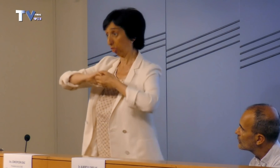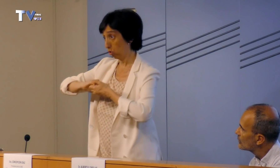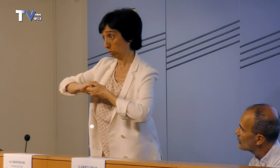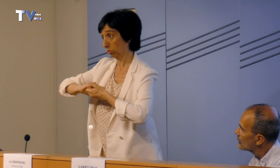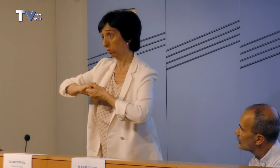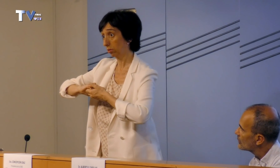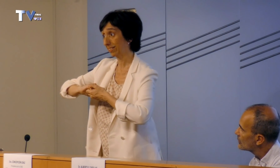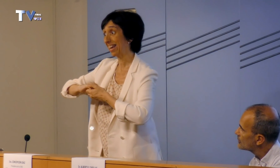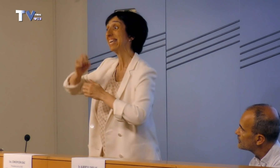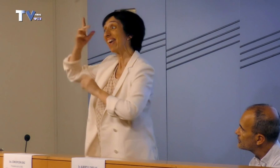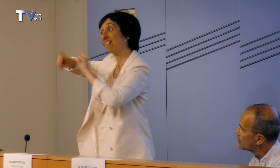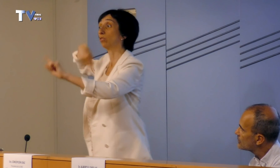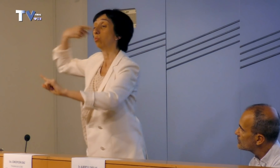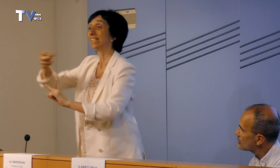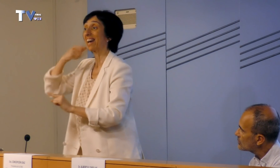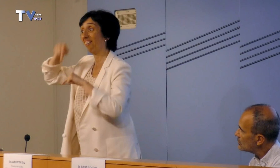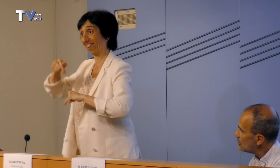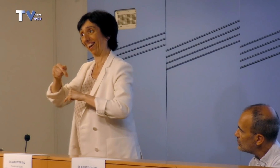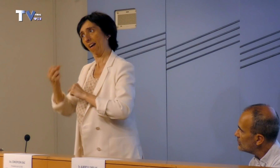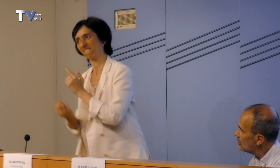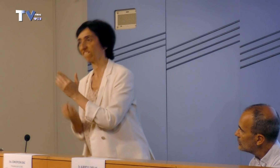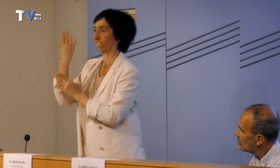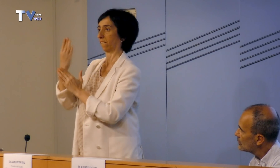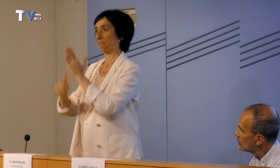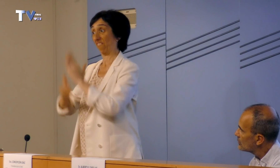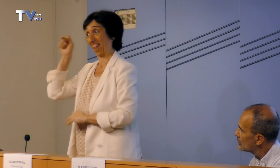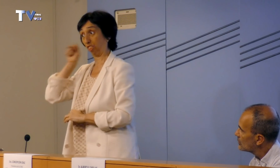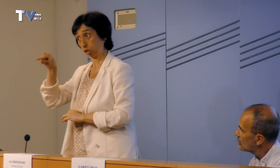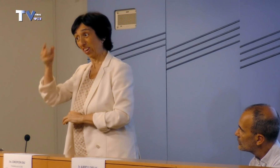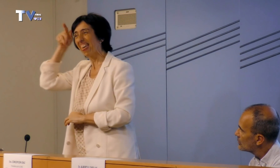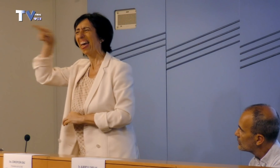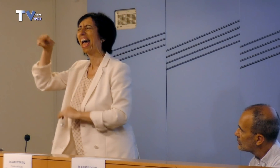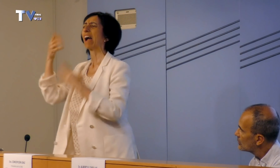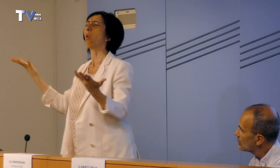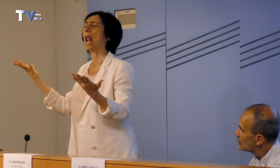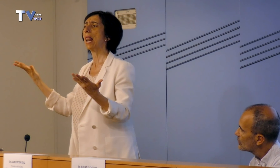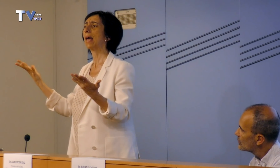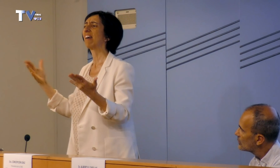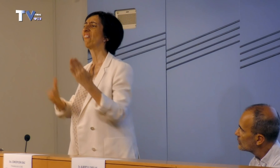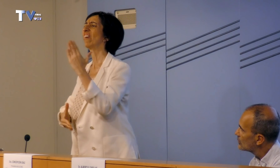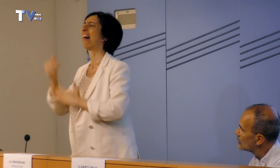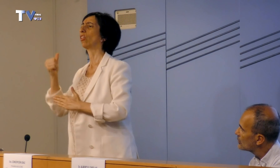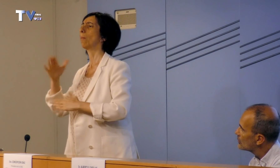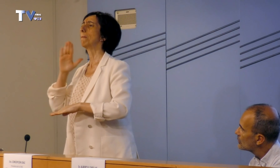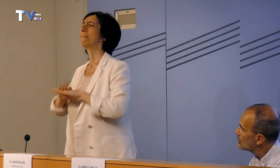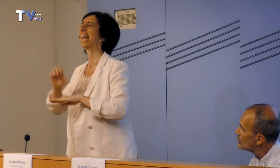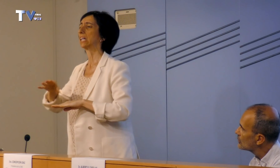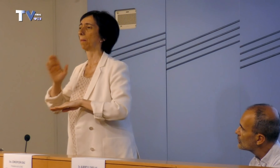Marroquín es va crear, i és per això que es va crear la Confederació, posteriorment les federacions, aquesta federació també. Aquesta